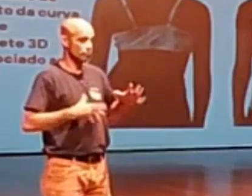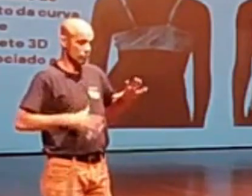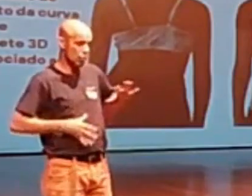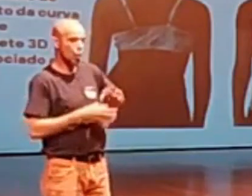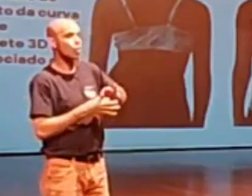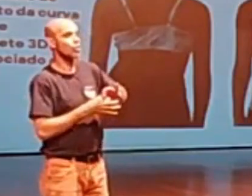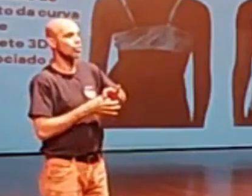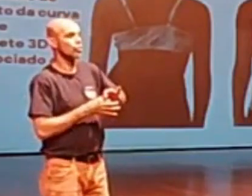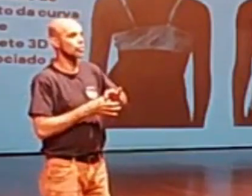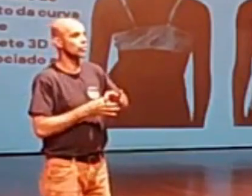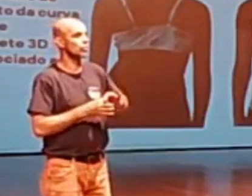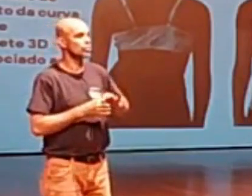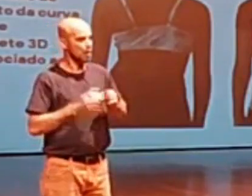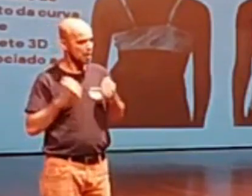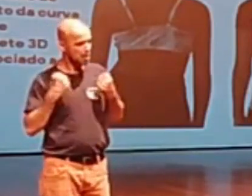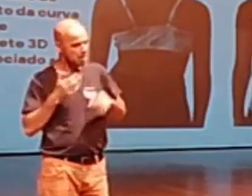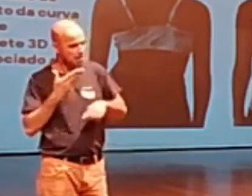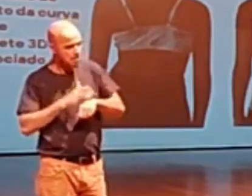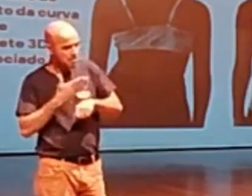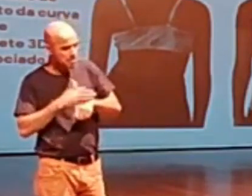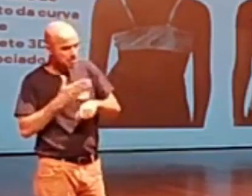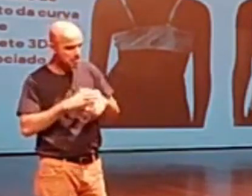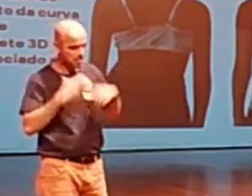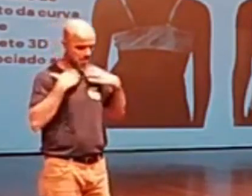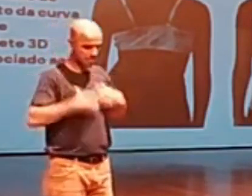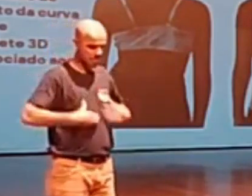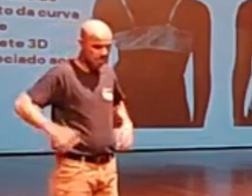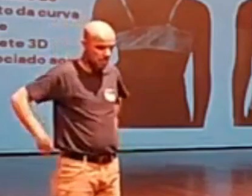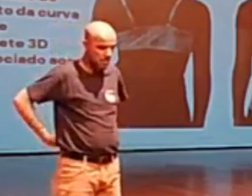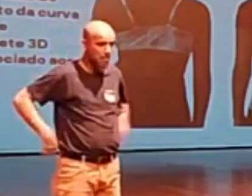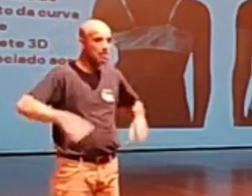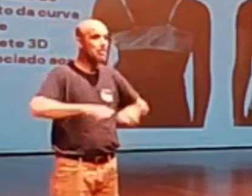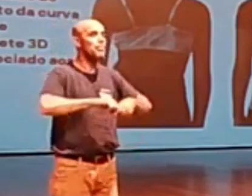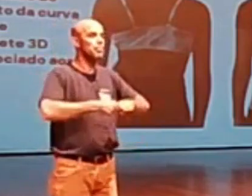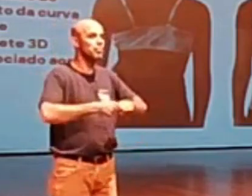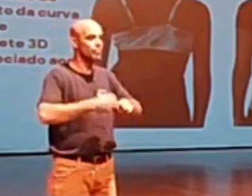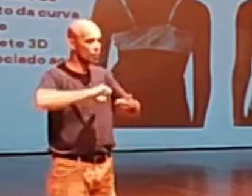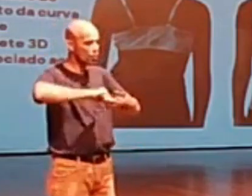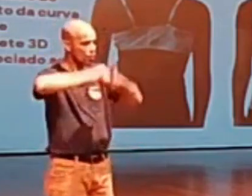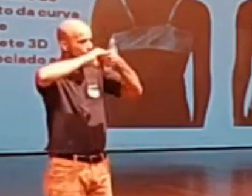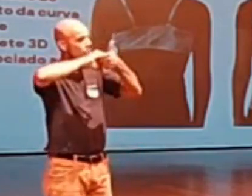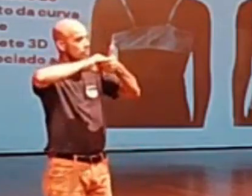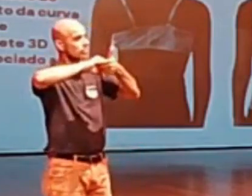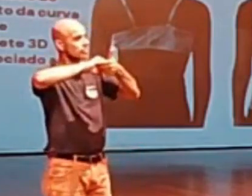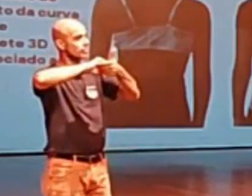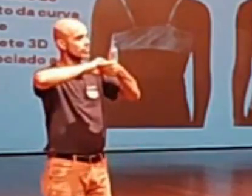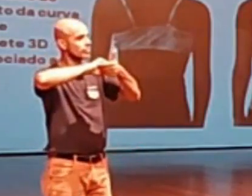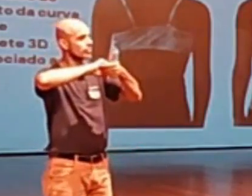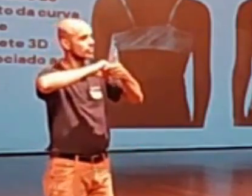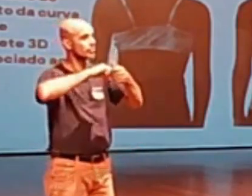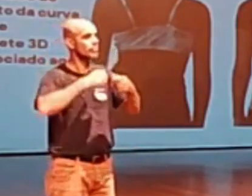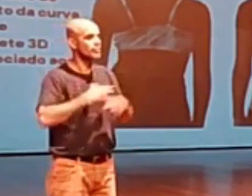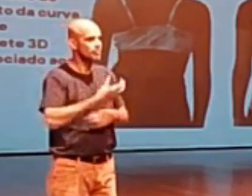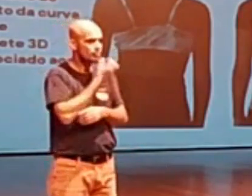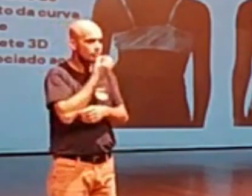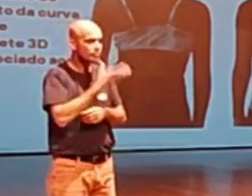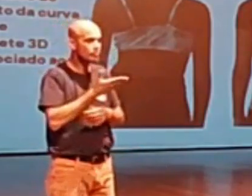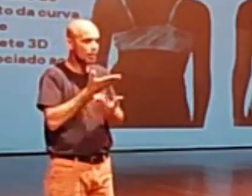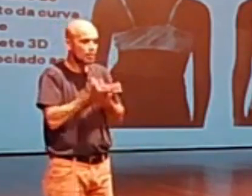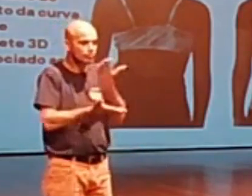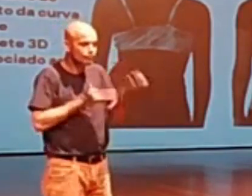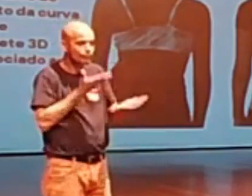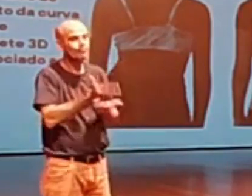dois é a melhor coisa que esse paciente pode ter. Quando tem a qualidade de uma boa